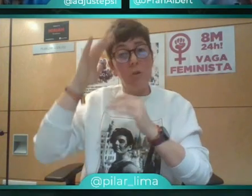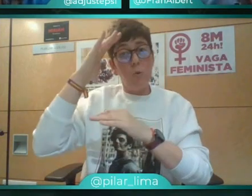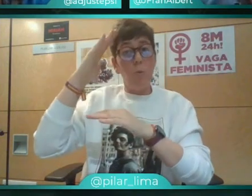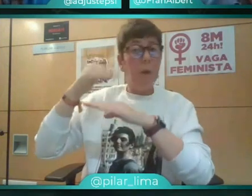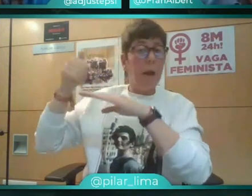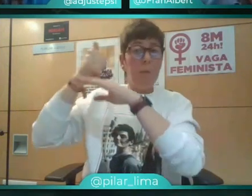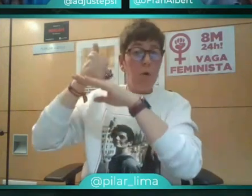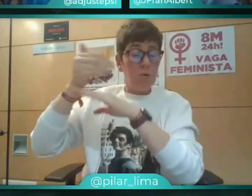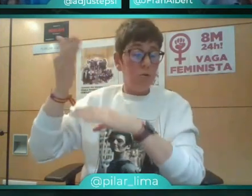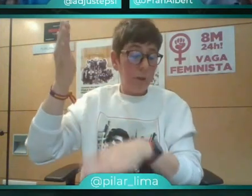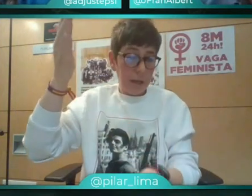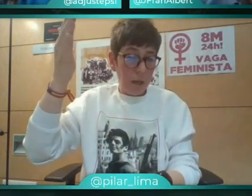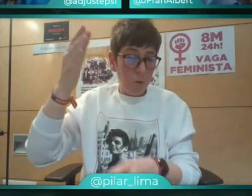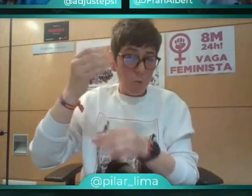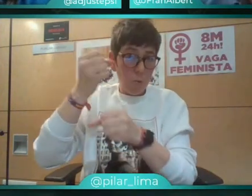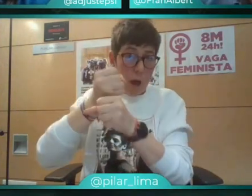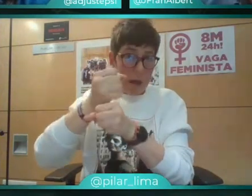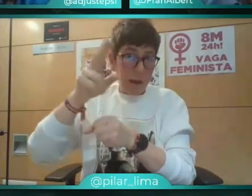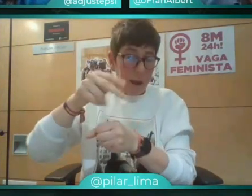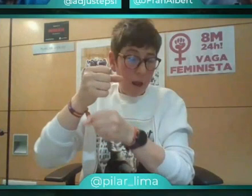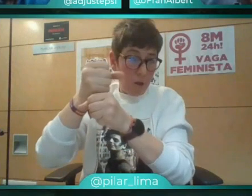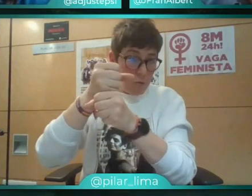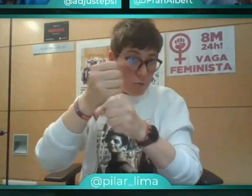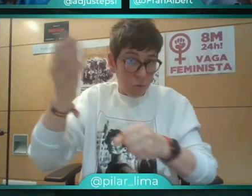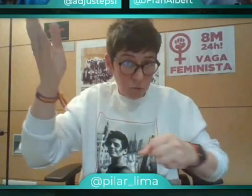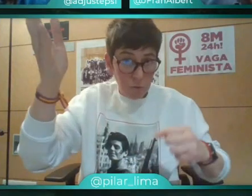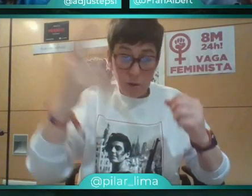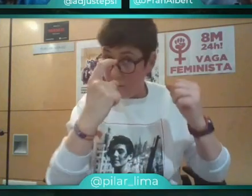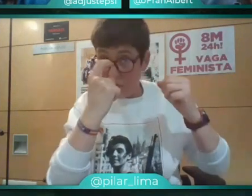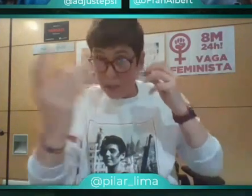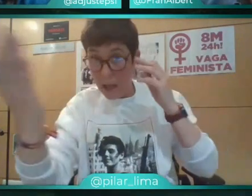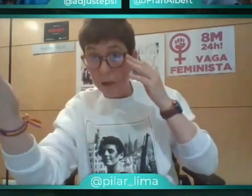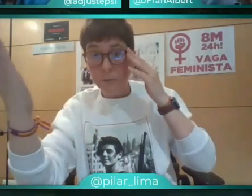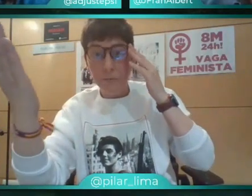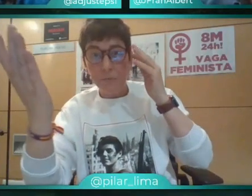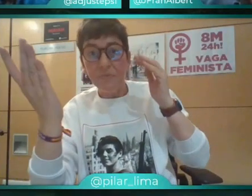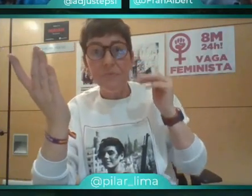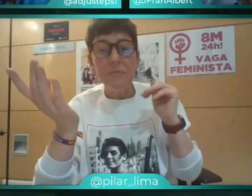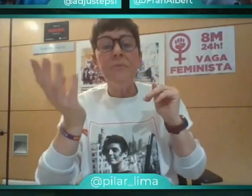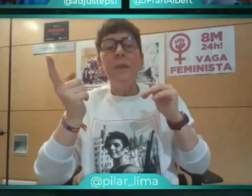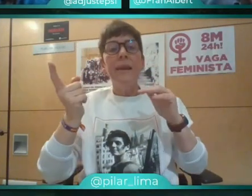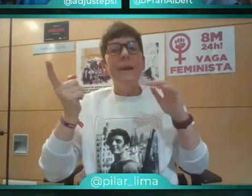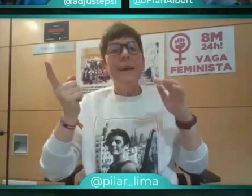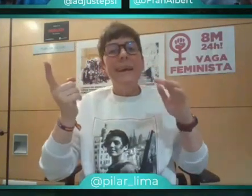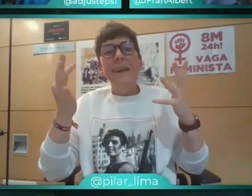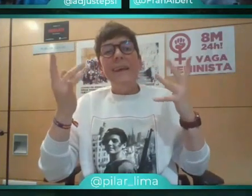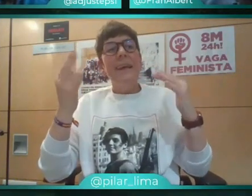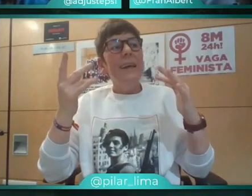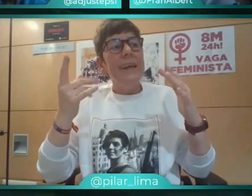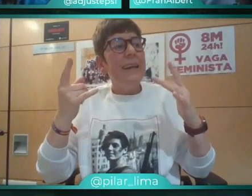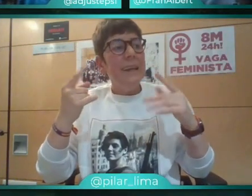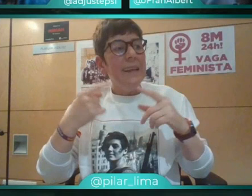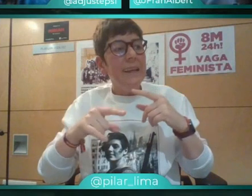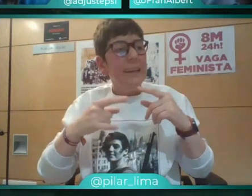reciben unas directrices de su líder supremo que este que nunca ha trabajado me refiero a abascal